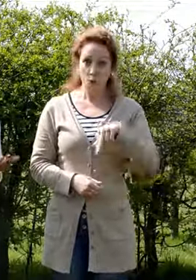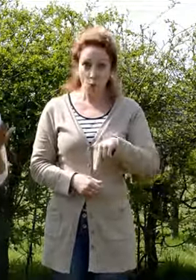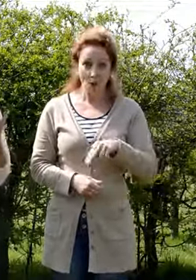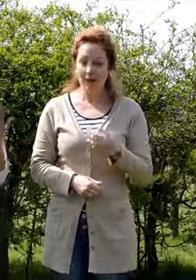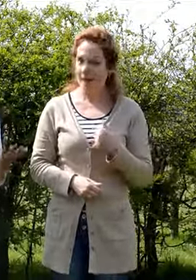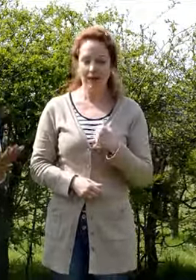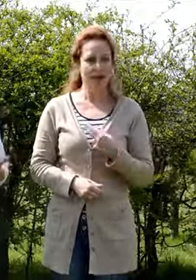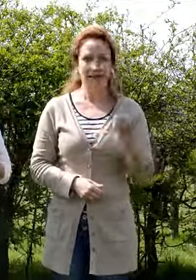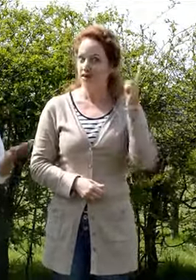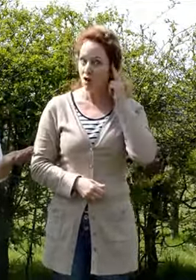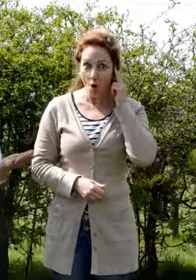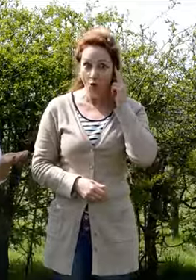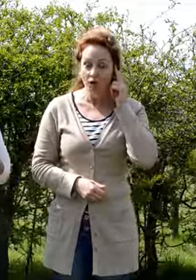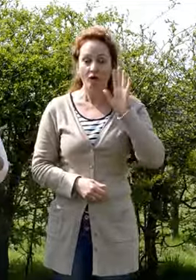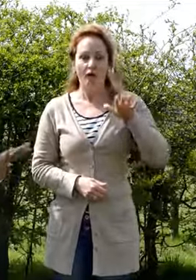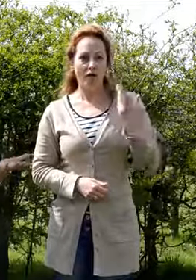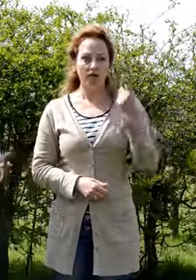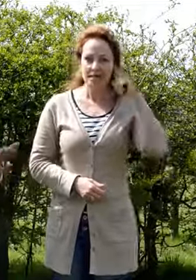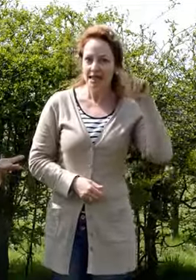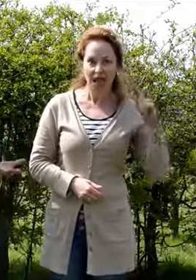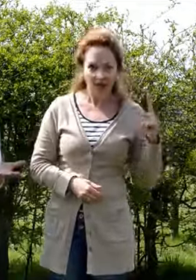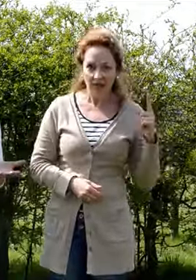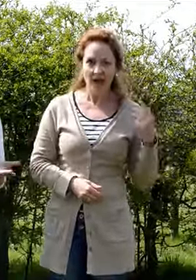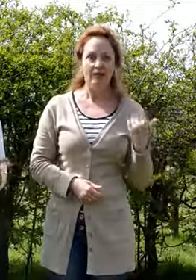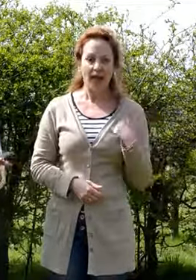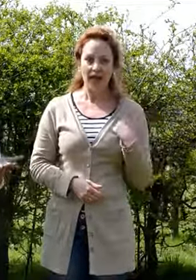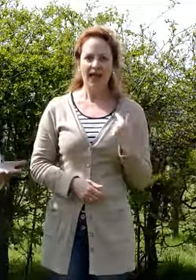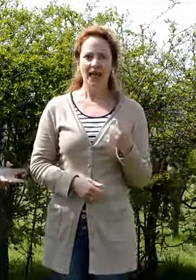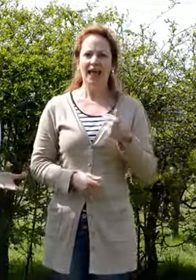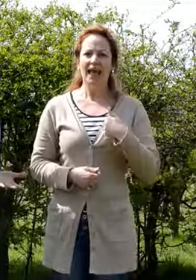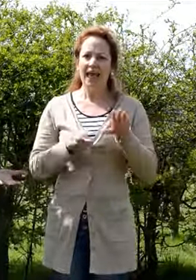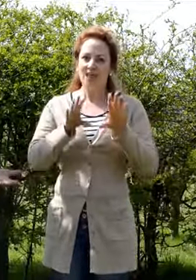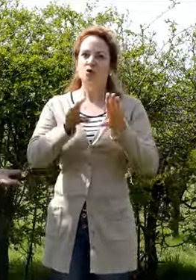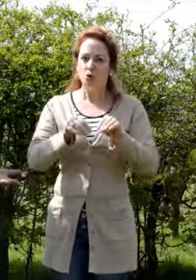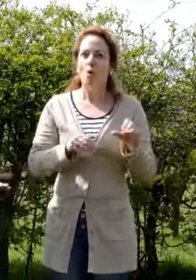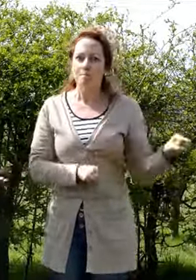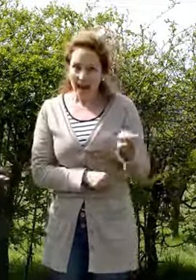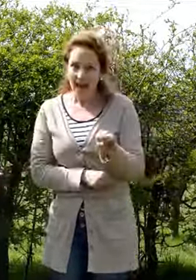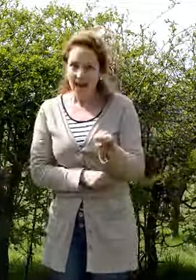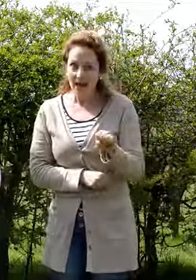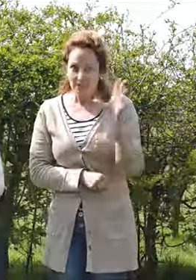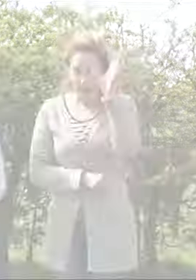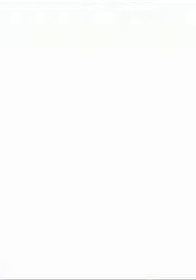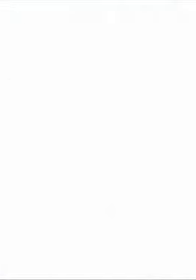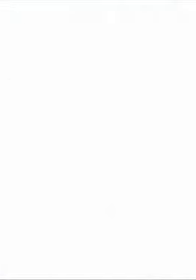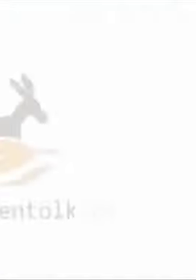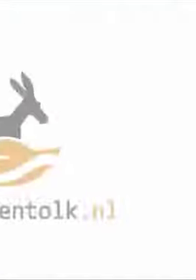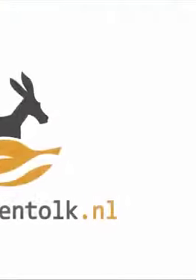slechthorend. Ik ben gewoon medelid, gewoon goedhorend, als je snapt wat ik bedoel.